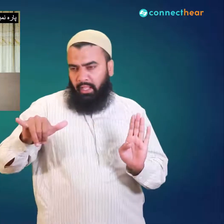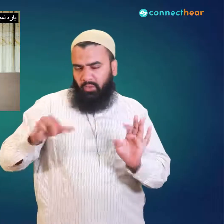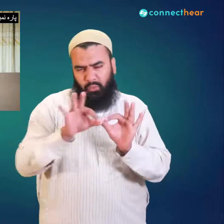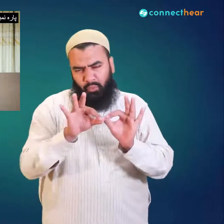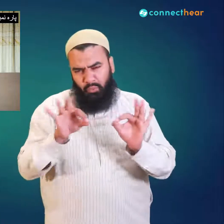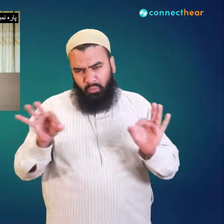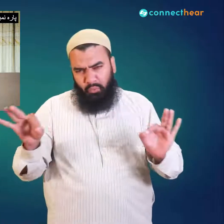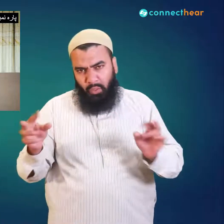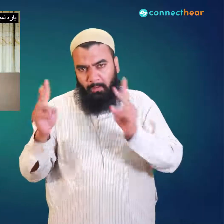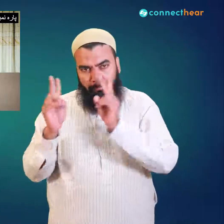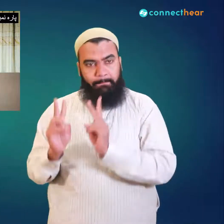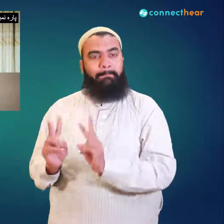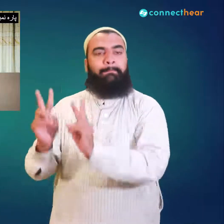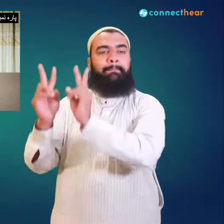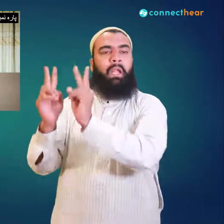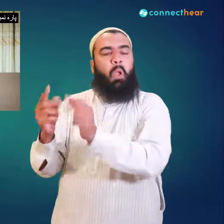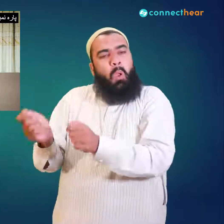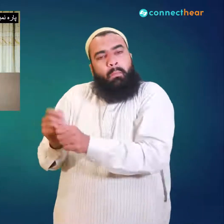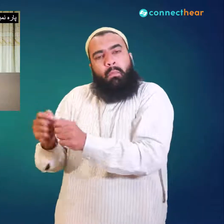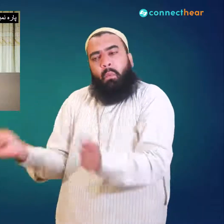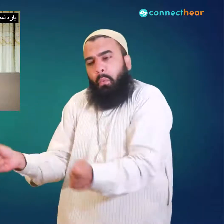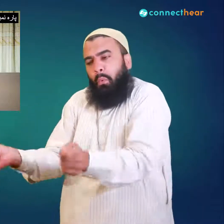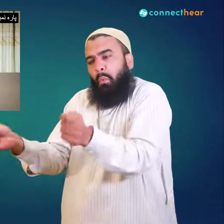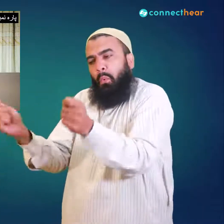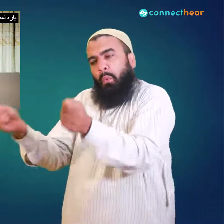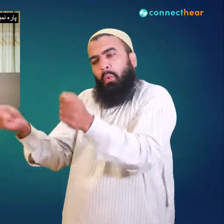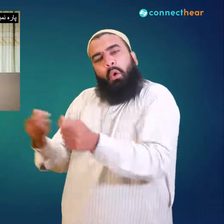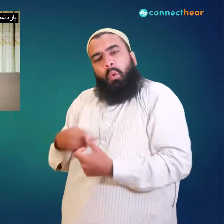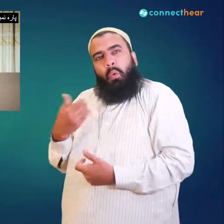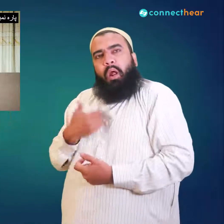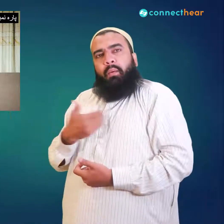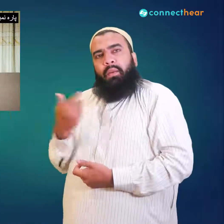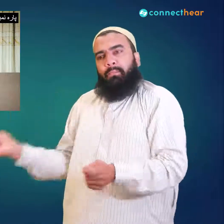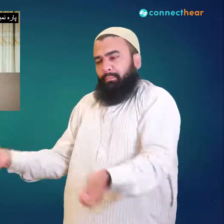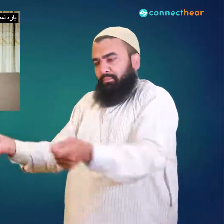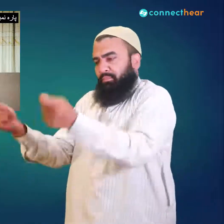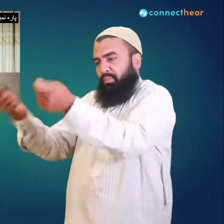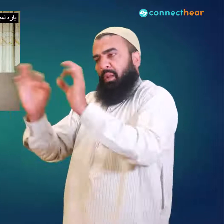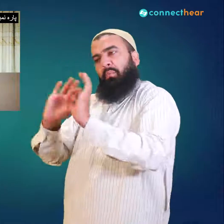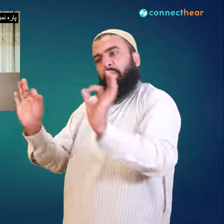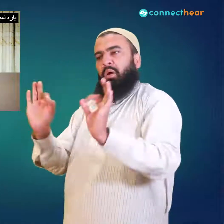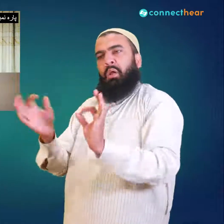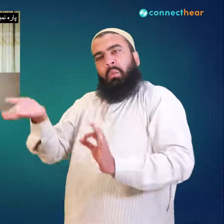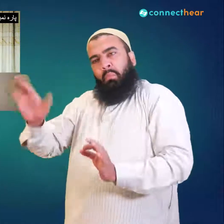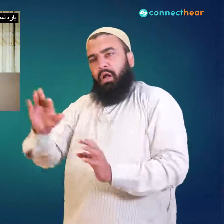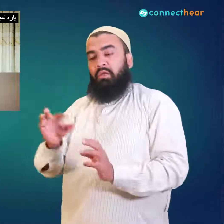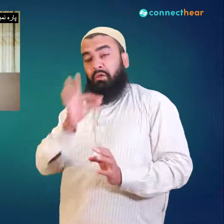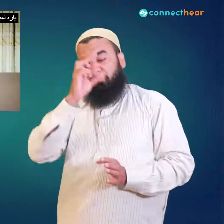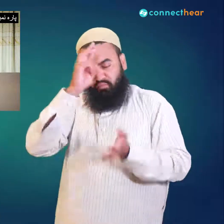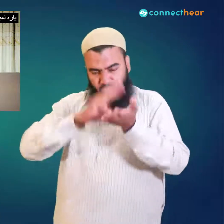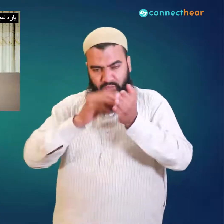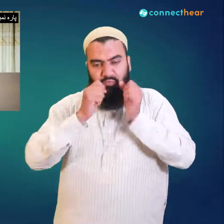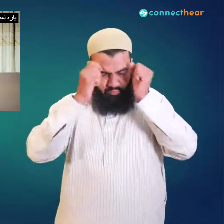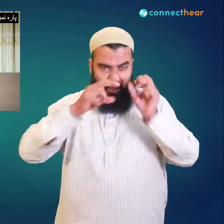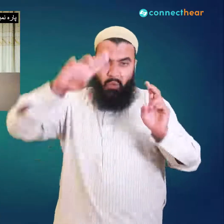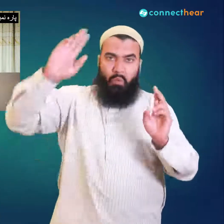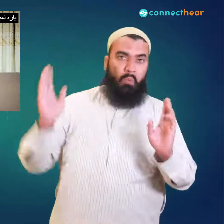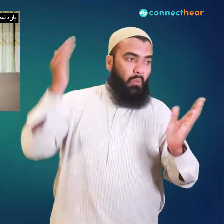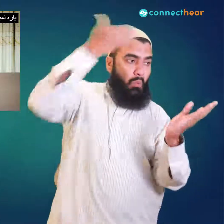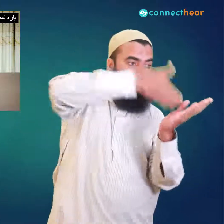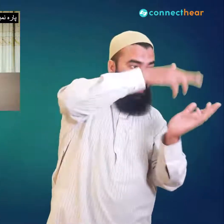کر مسجد نام رکھ کر آپ صلی اللہ علیہ وسلم کے پاس آئے اور کہنے لگے کہ ہم نے مسجد بنائی